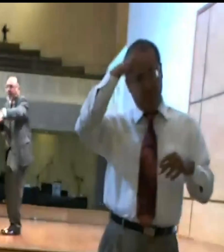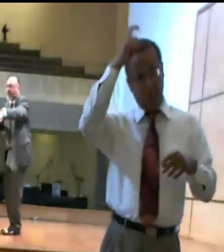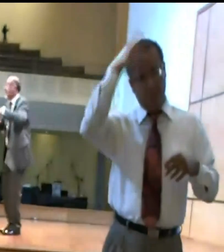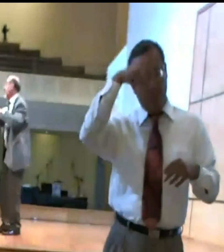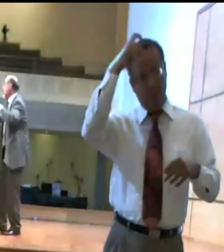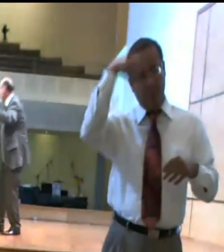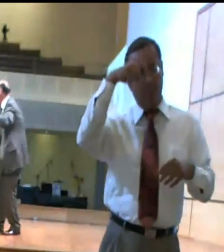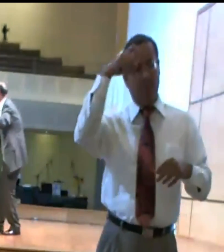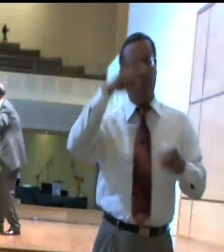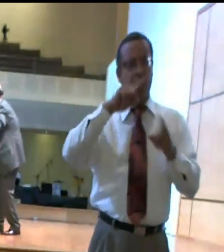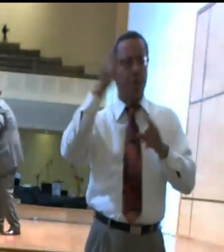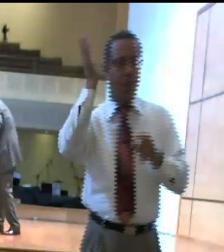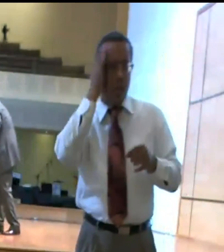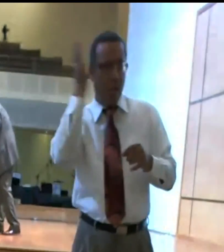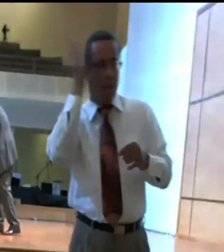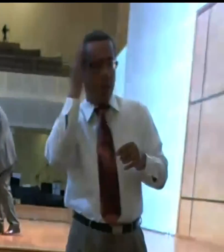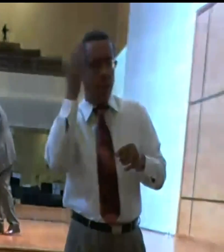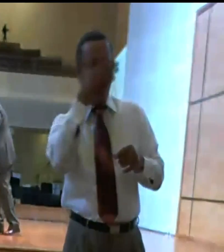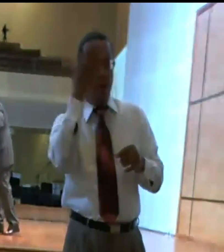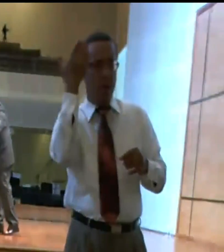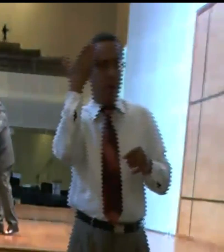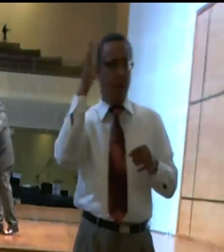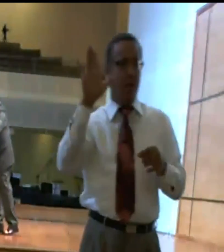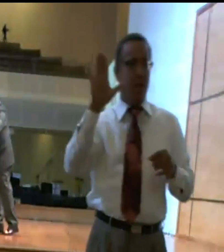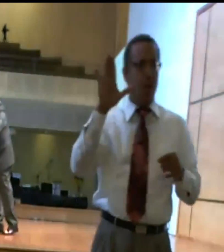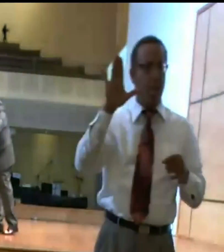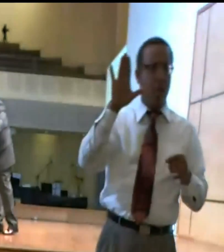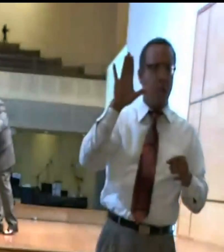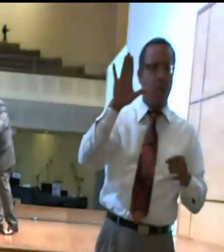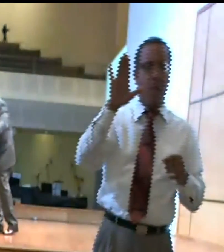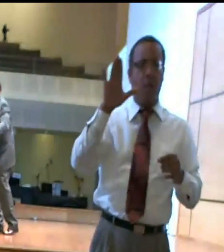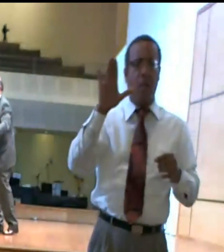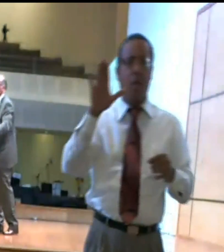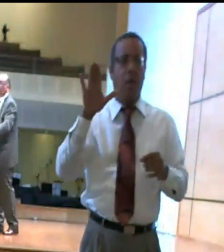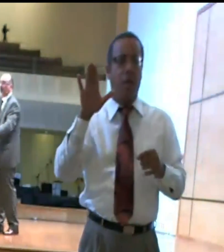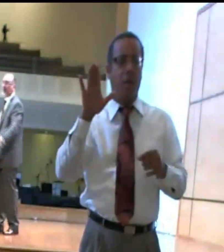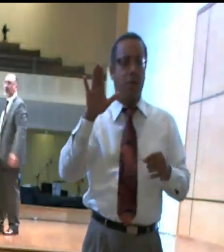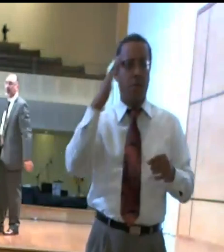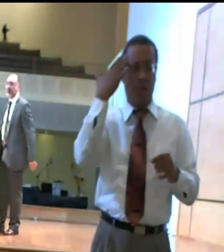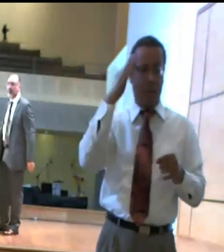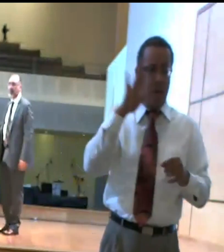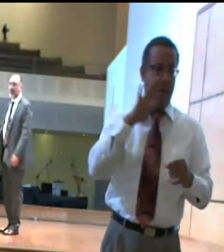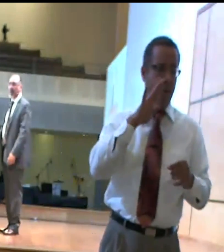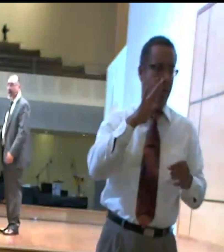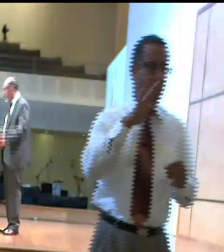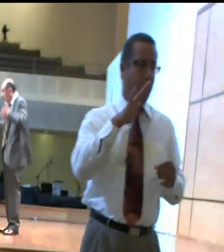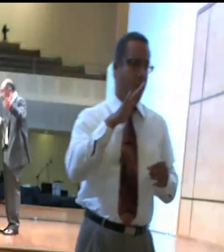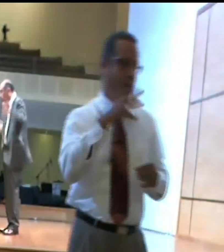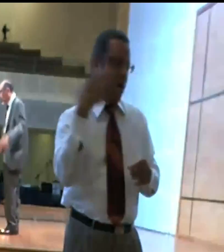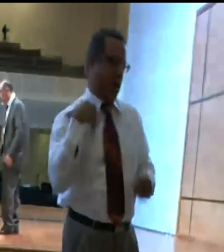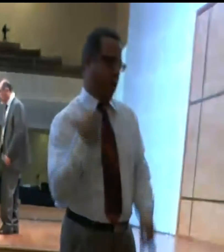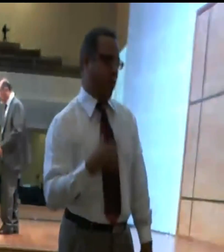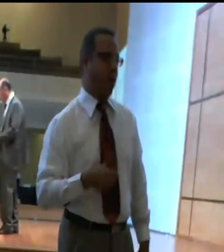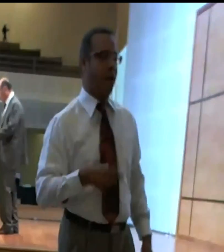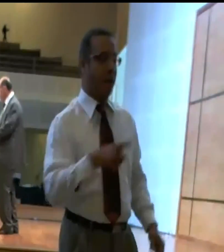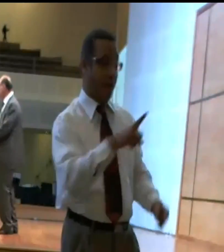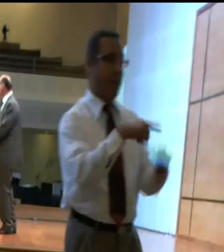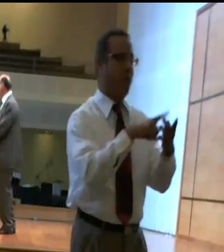una persona prudente, pero ¿sabes una cosa? Tú no sabes cómo va a reaccionar el que tenga autoridad. Hay gente